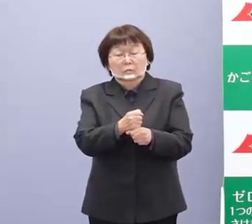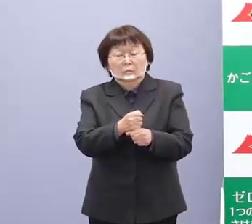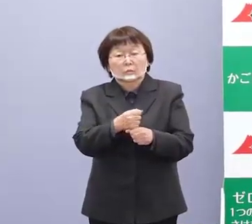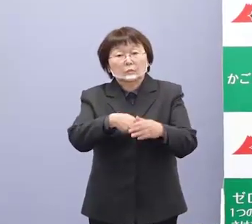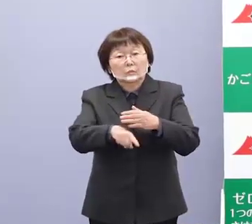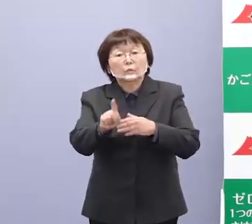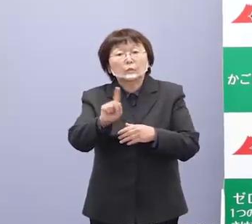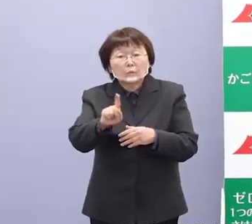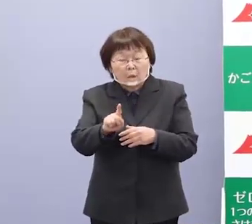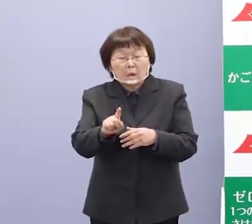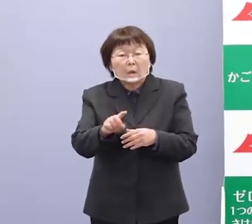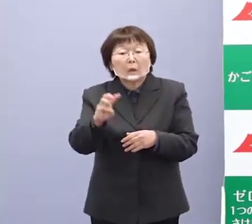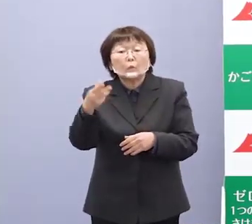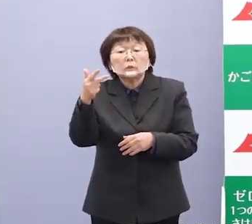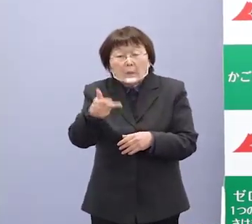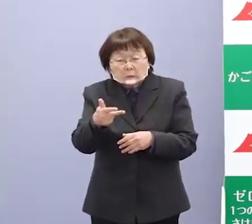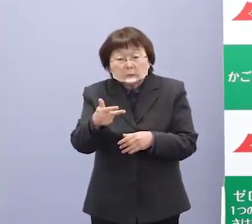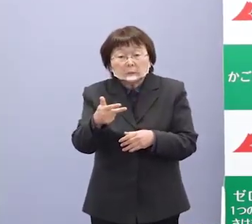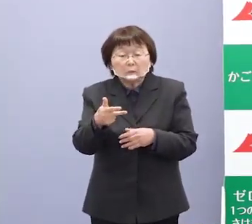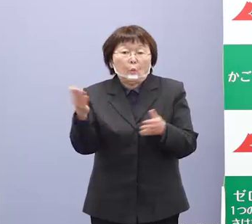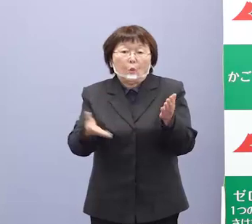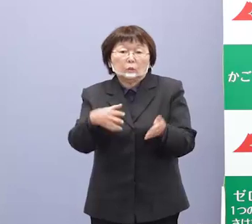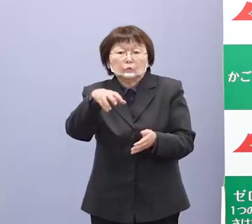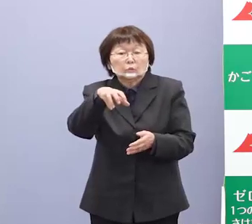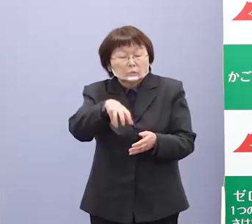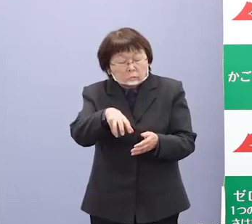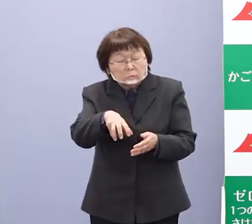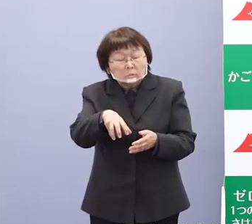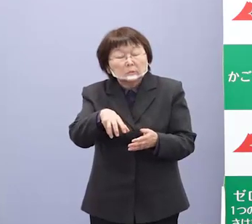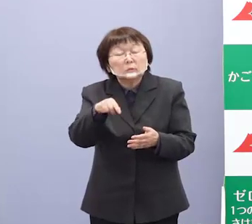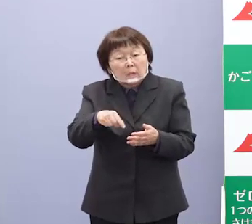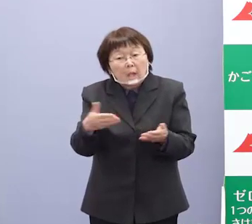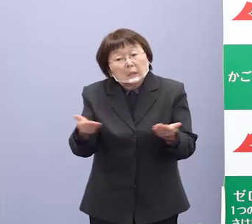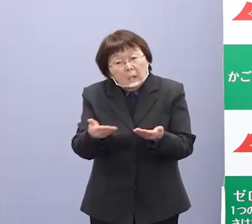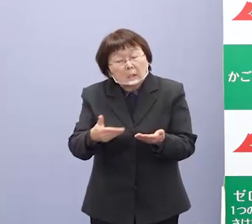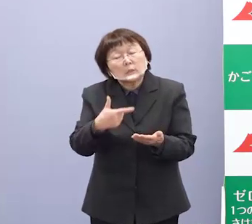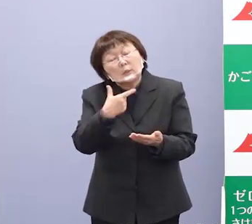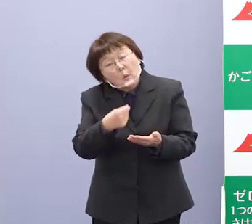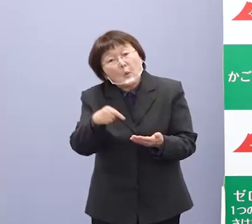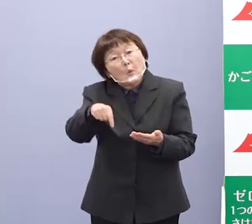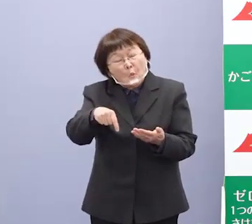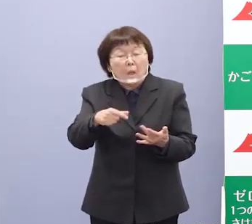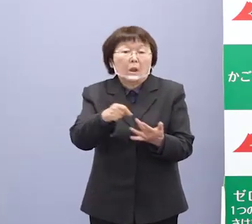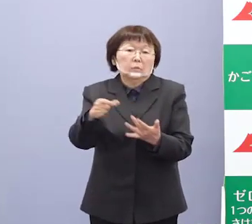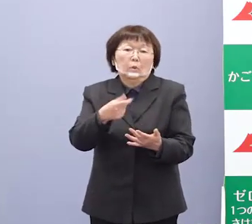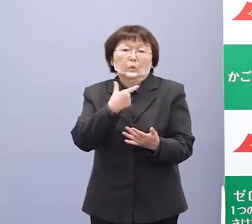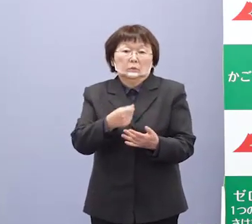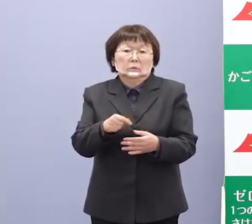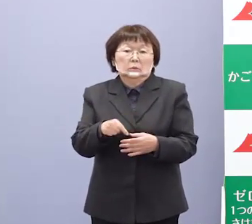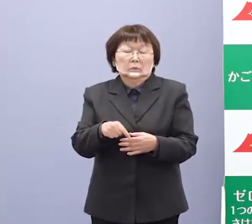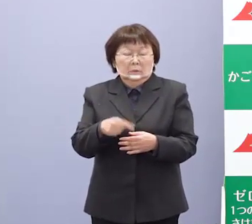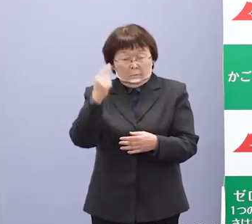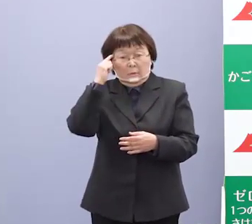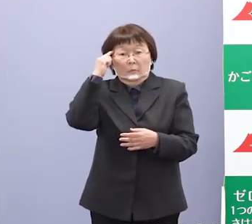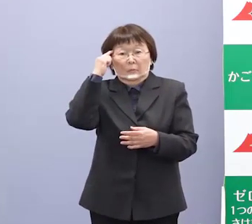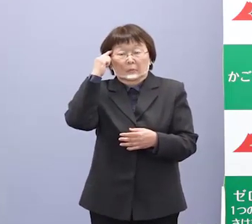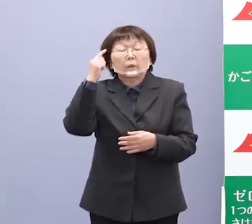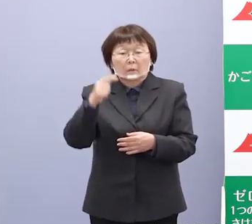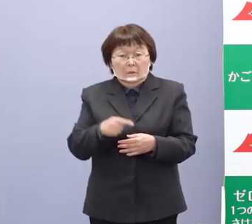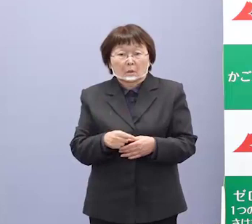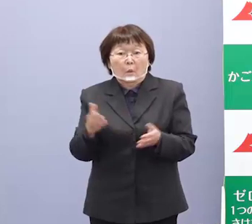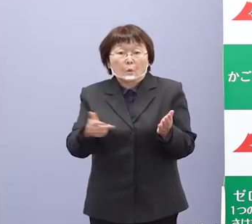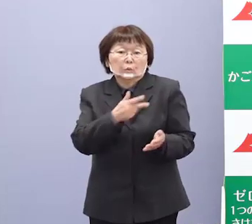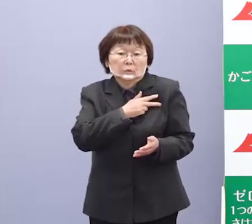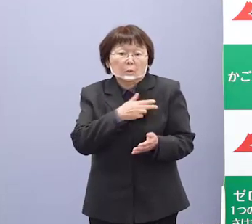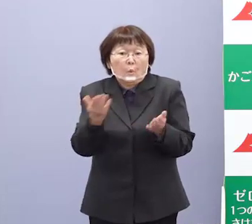児島市の保育所等を選んでもらうための環境づくりが非常に重要であるというふうに改めて実感をしたところです。その中で保育士保